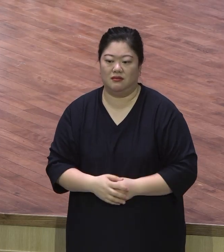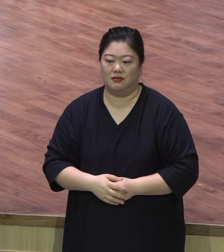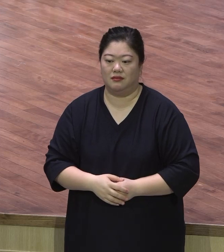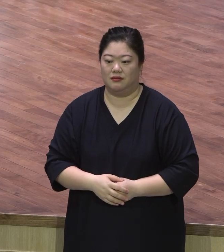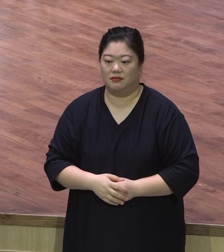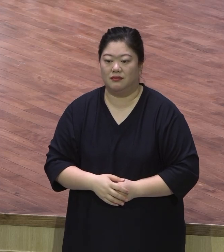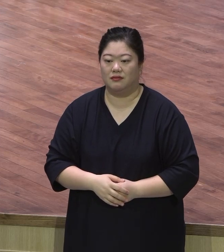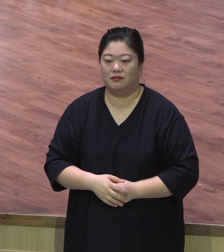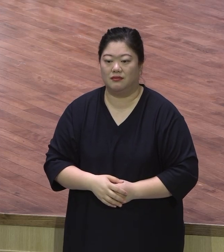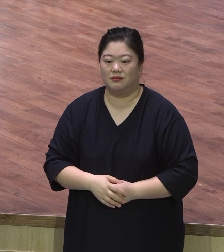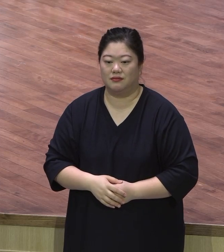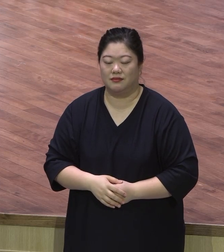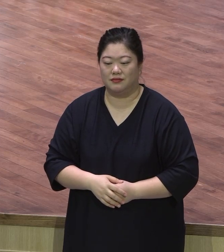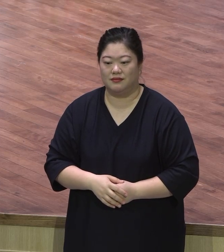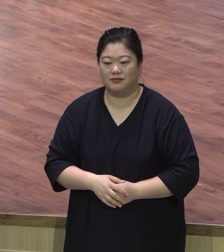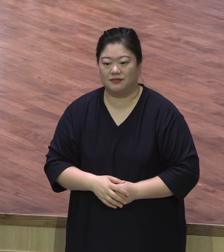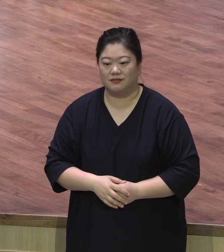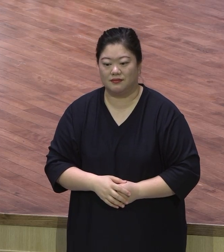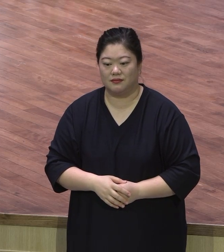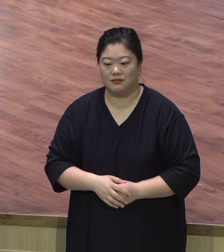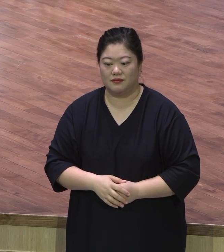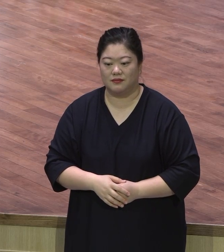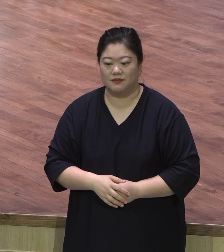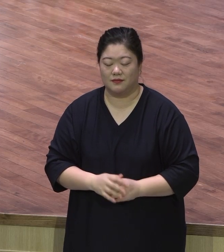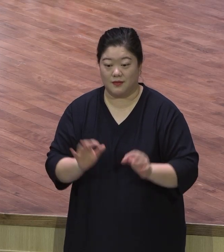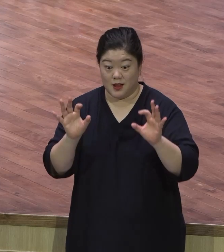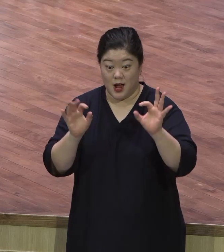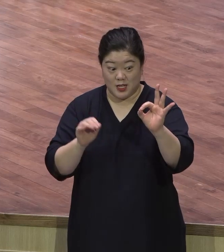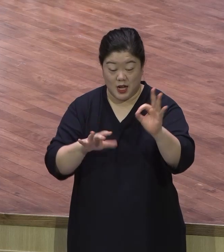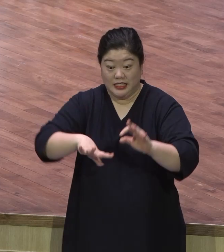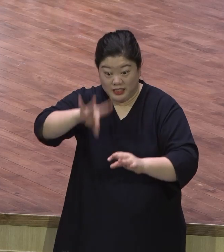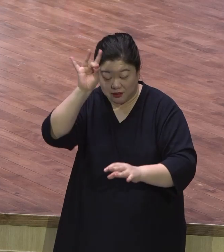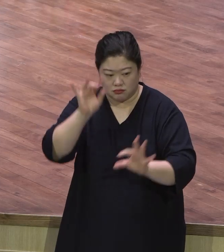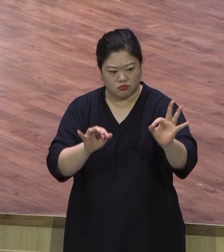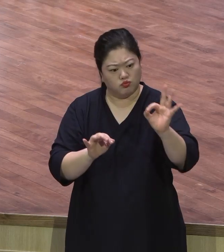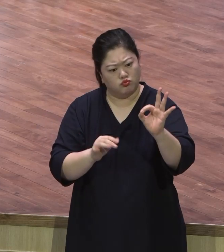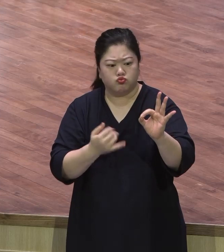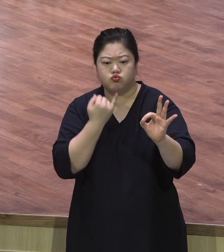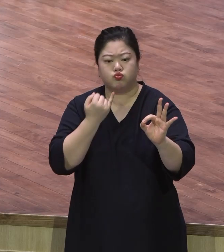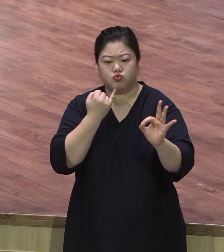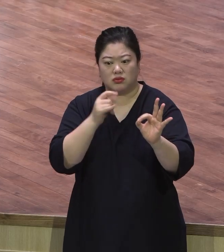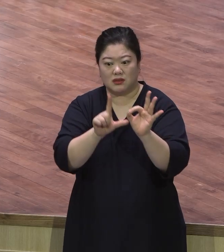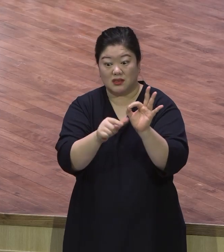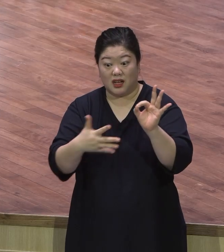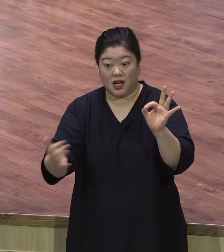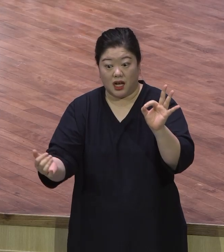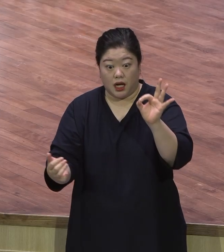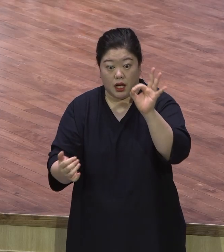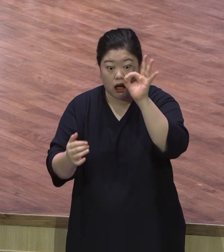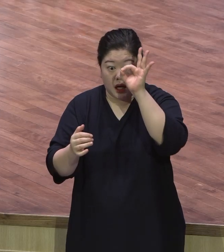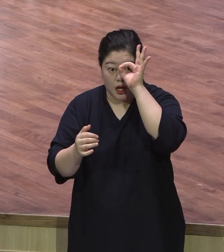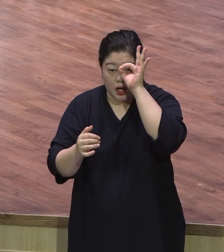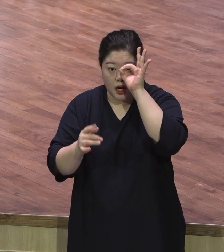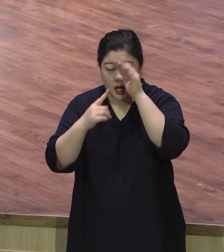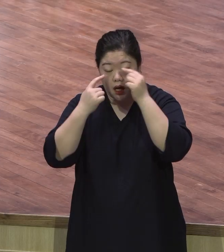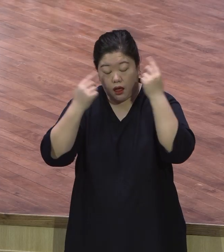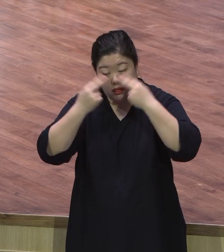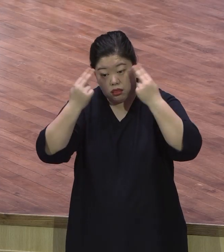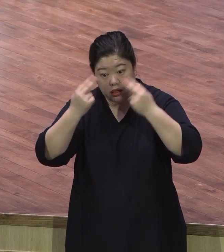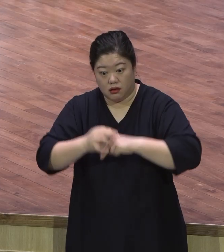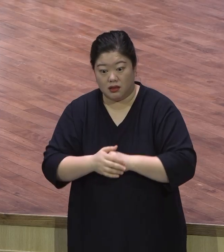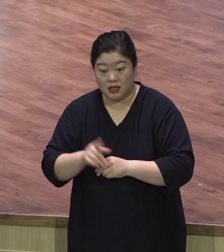눈이 상해버렸어요 돈의 눈이 어두워졌어요 여러분 교도소 간 사람들 거의 80%